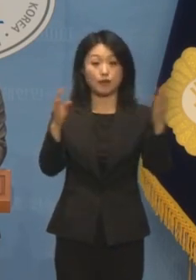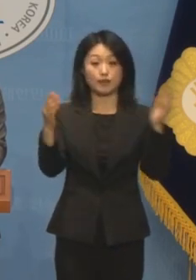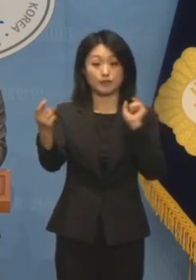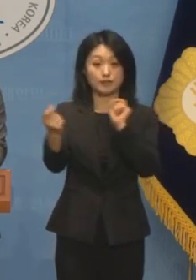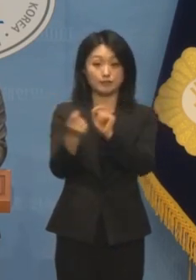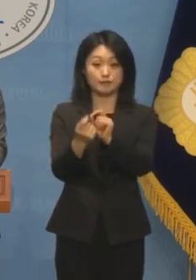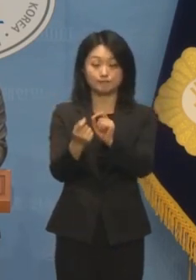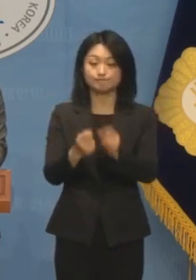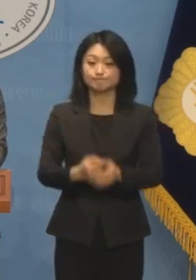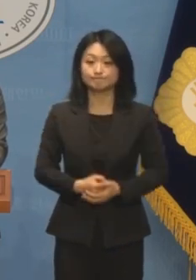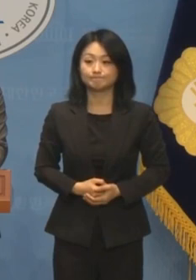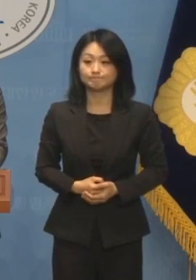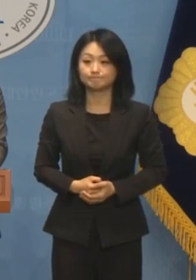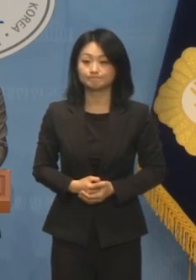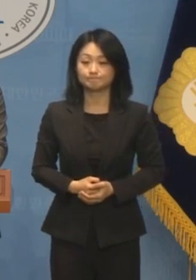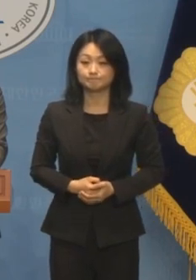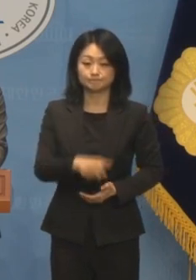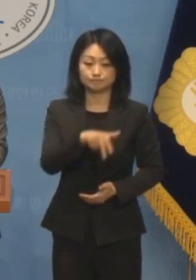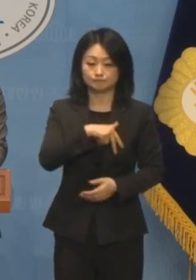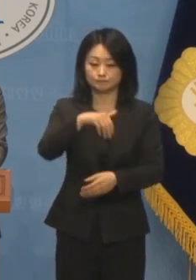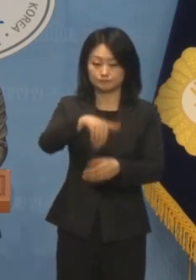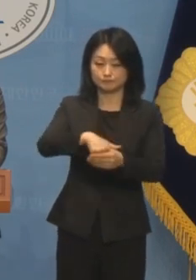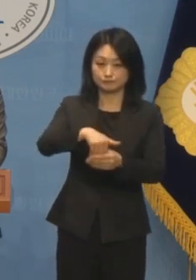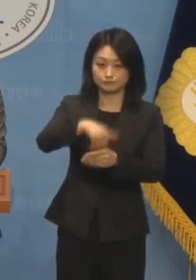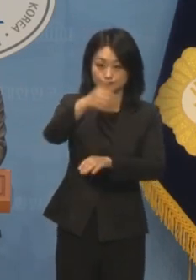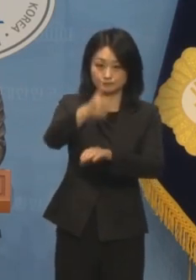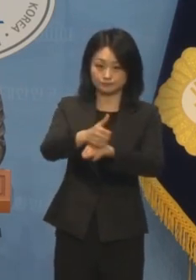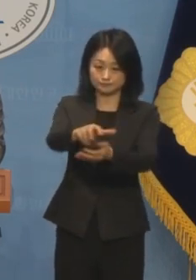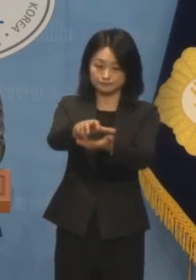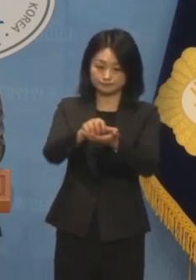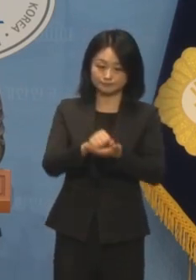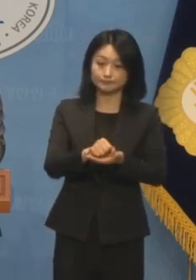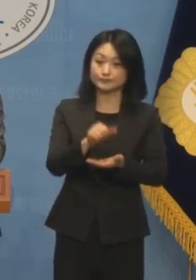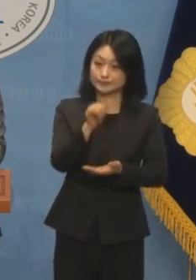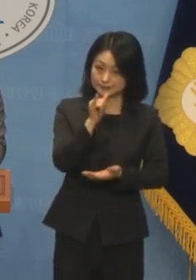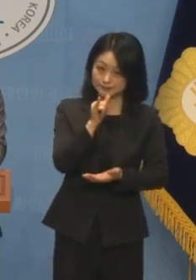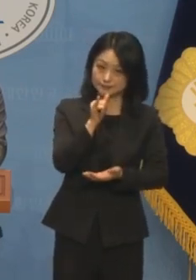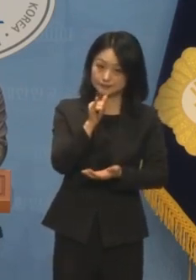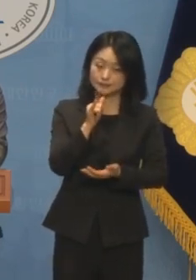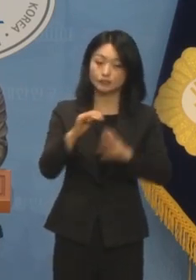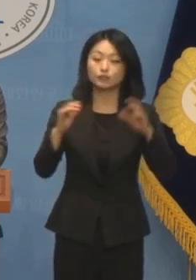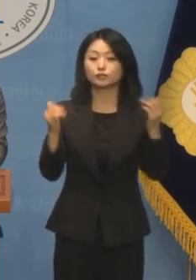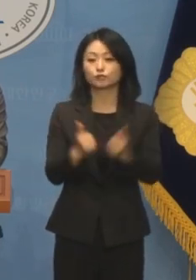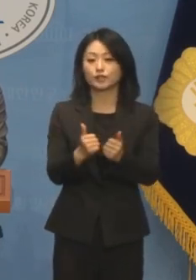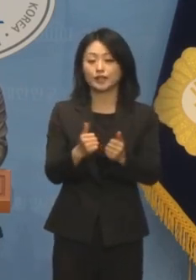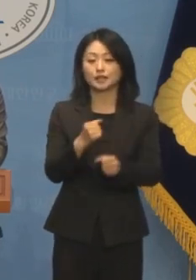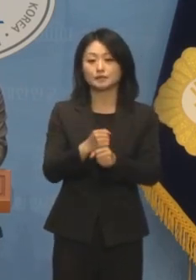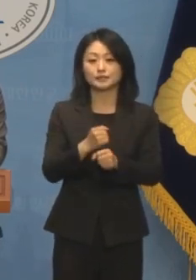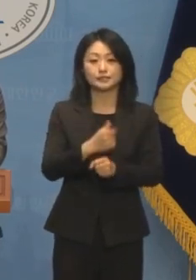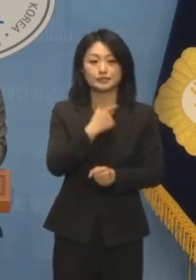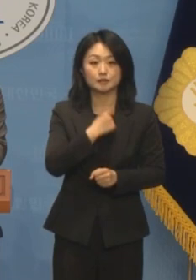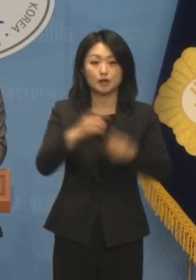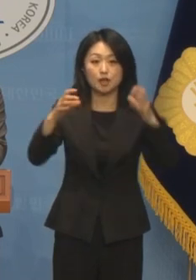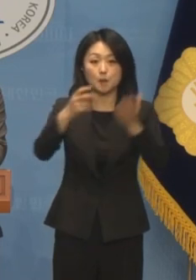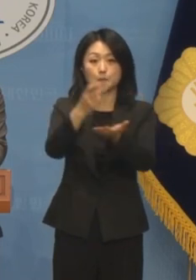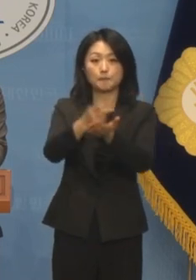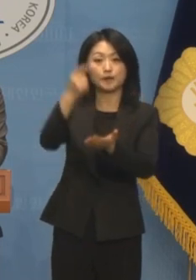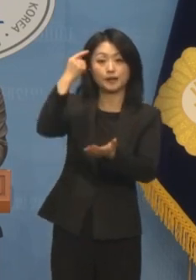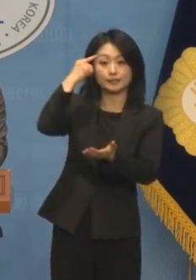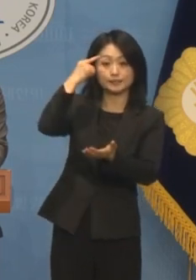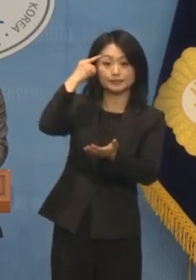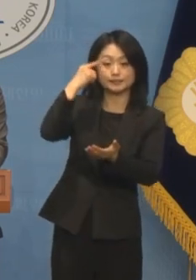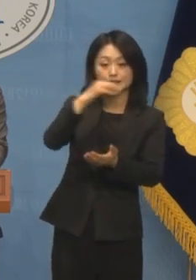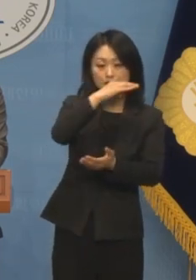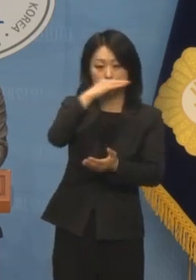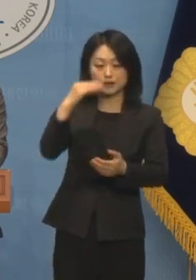남지 않았습니다. 총선 민의를 충실히 담아내는 그런 국회, 또 헌법 정신이